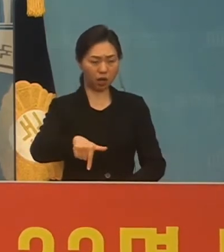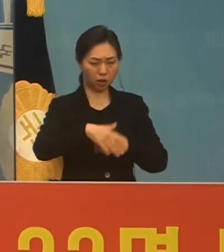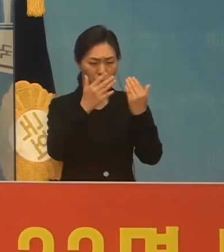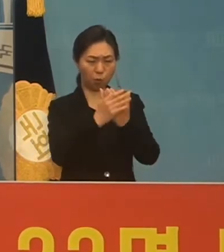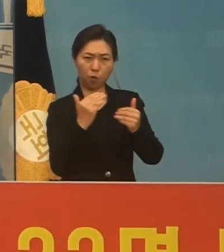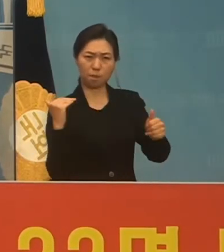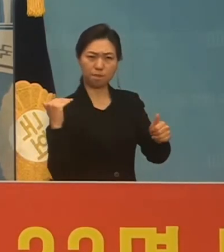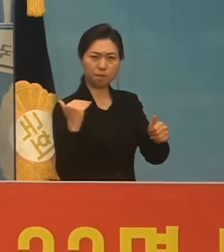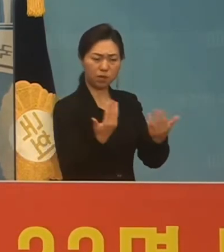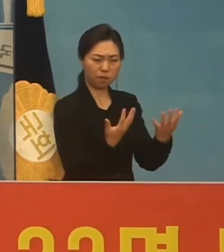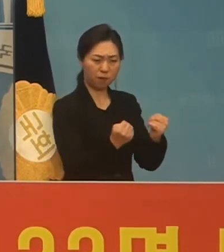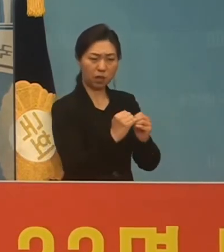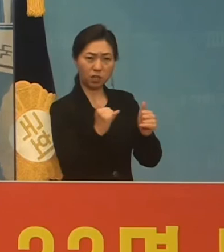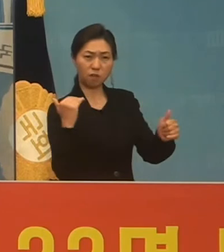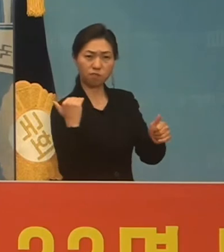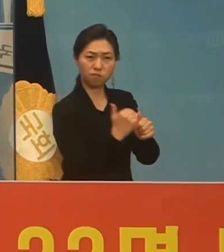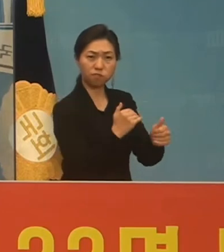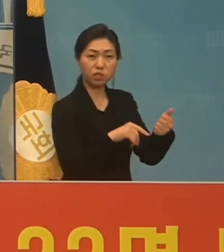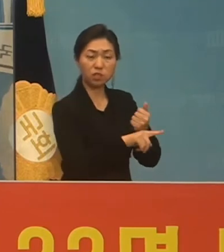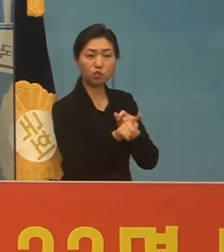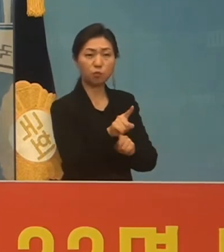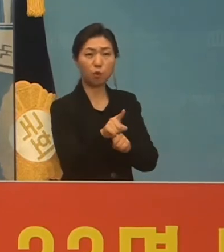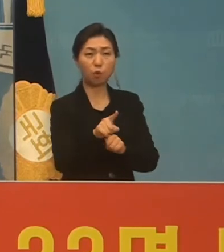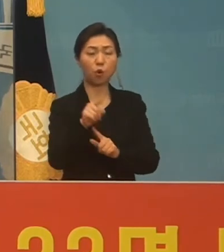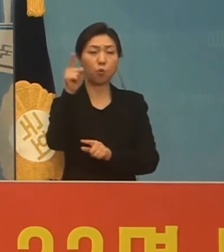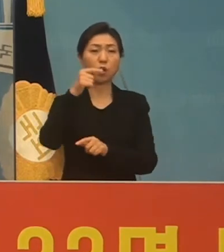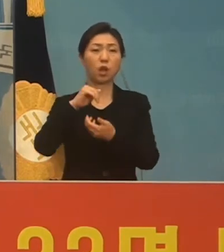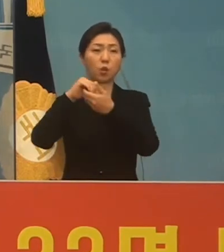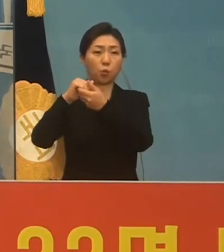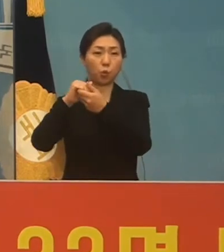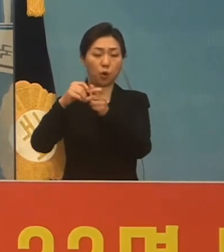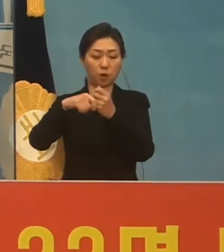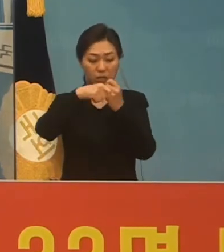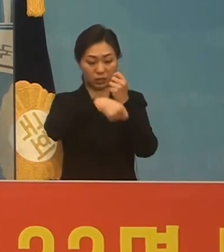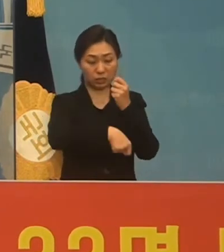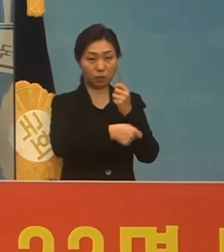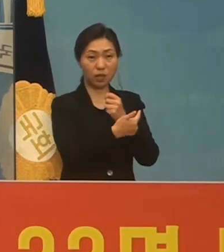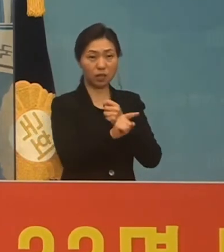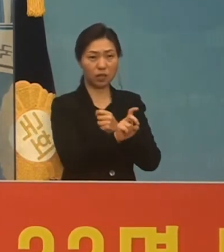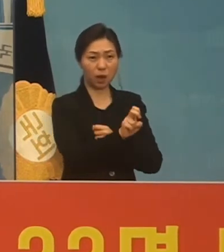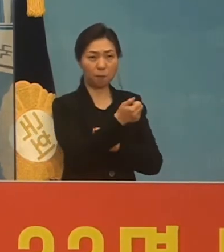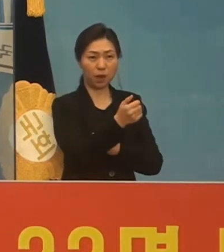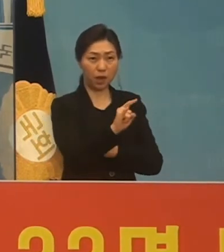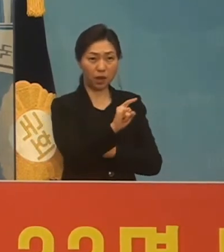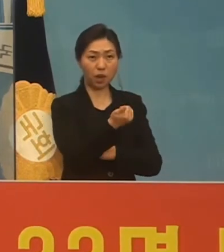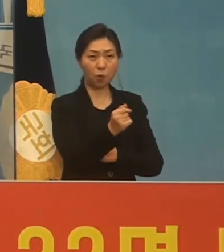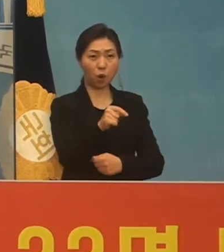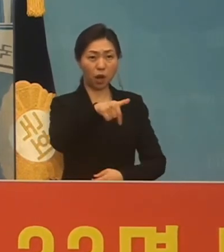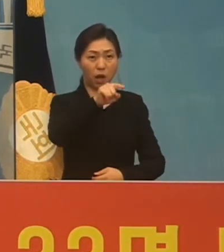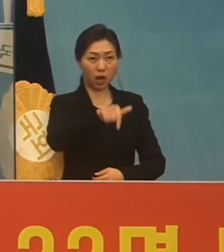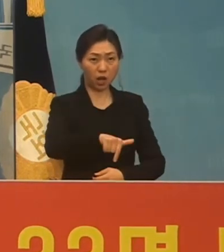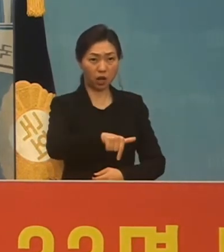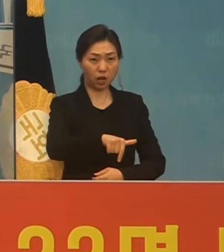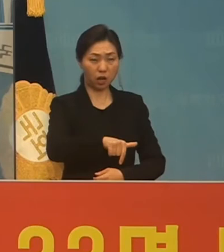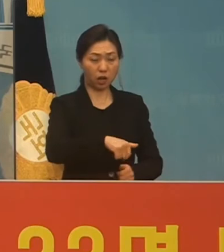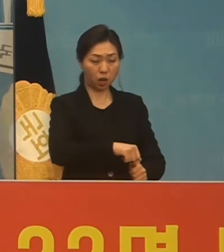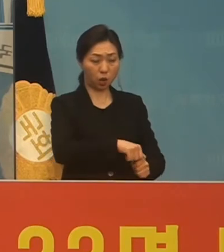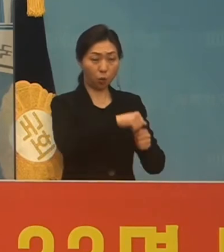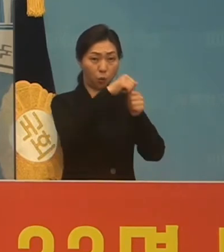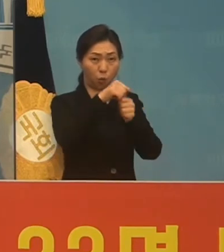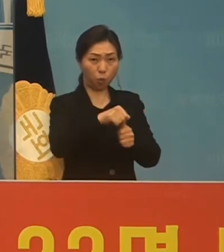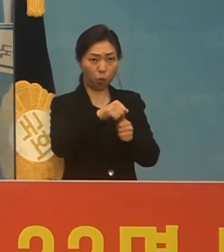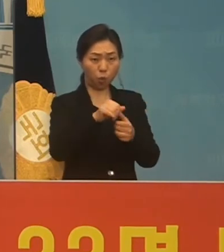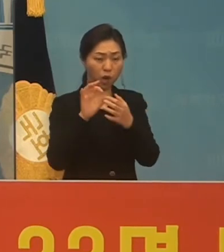이면에는 지주사인 농협과 남해화학이 고용 승계 없는 최저 입찰제로